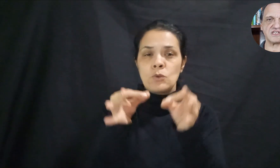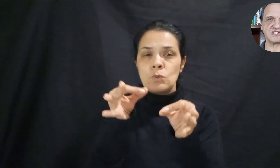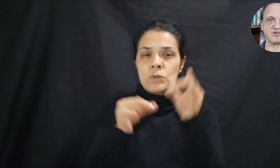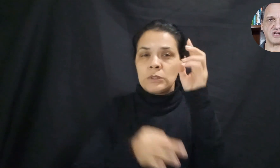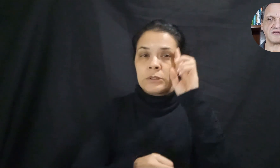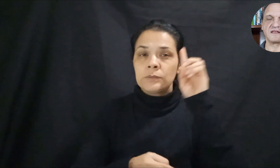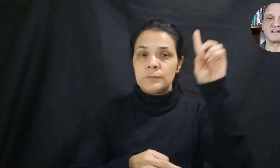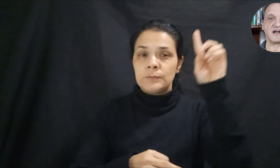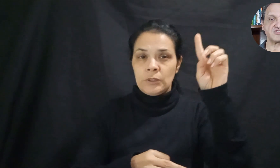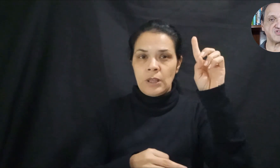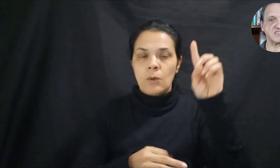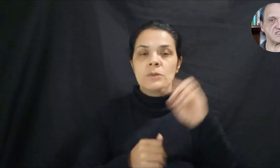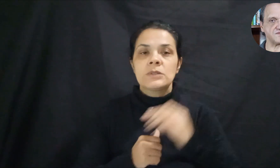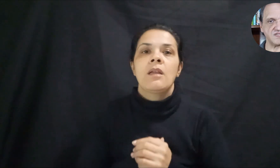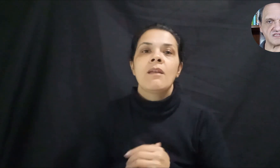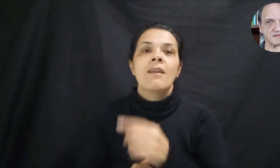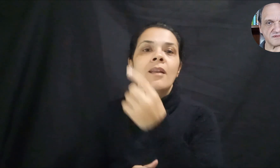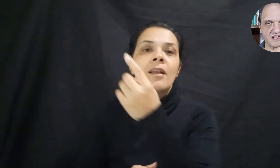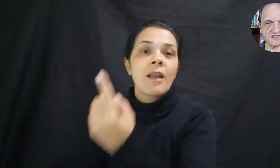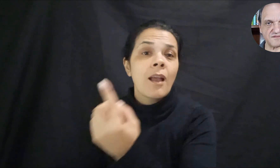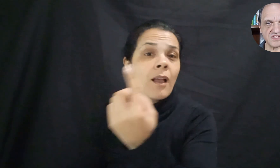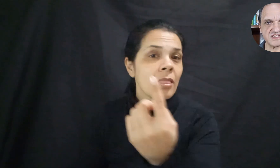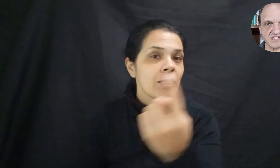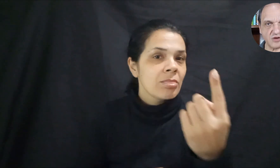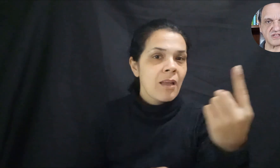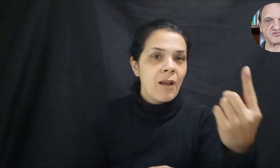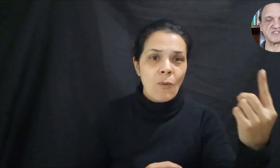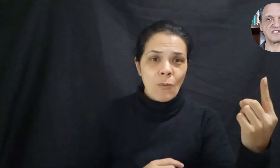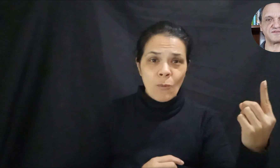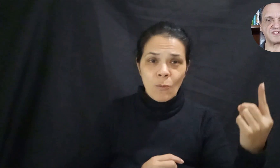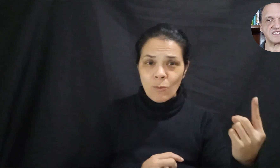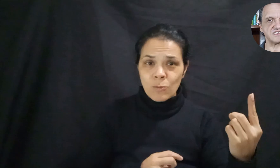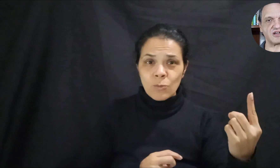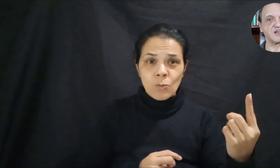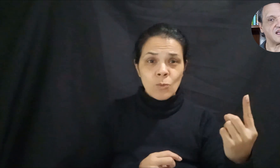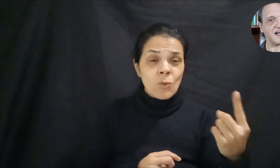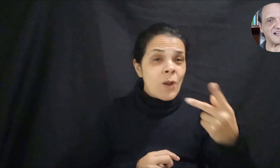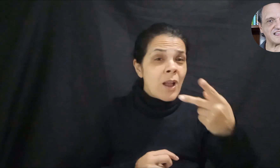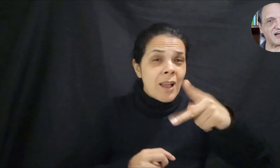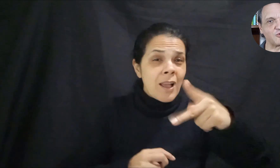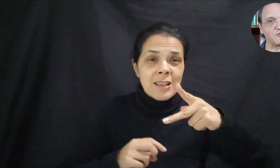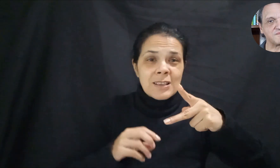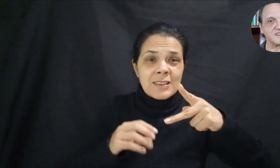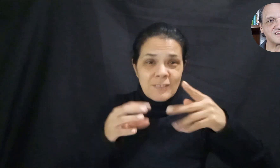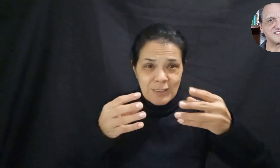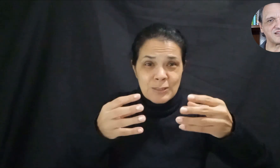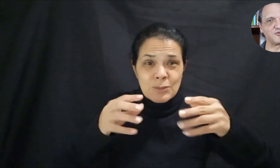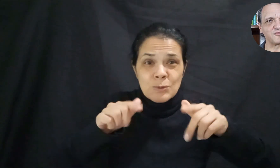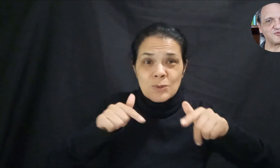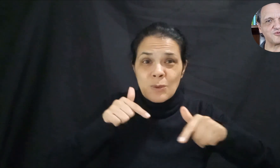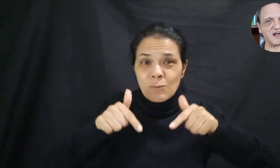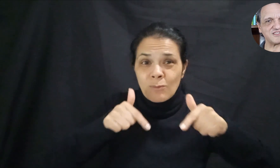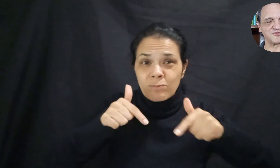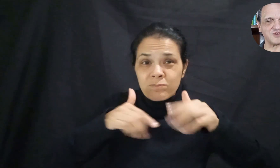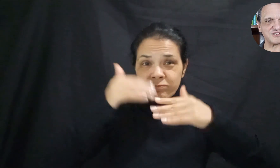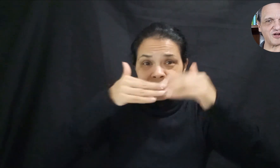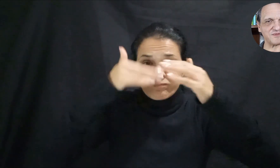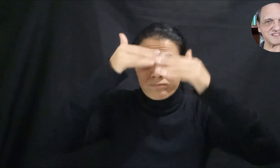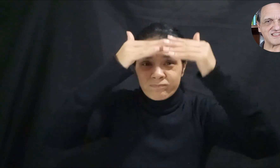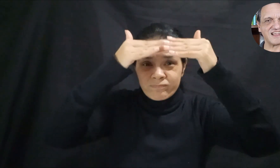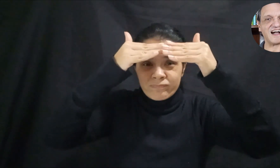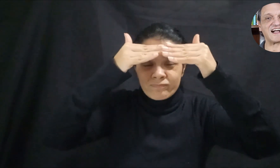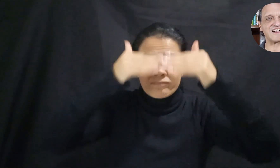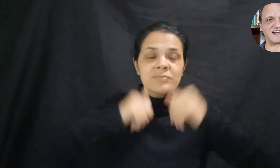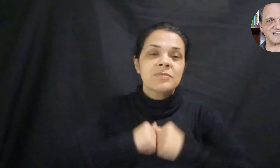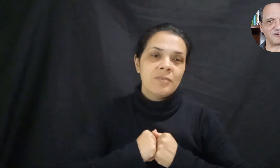falar o seguinte: olha, a justiça divina, a definição da justiça divina é assim, ó, a cada um segundo as suas